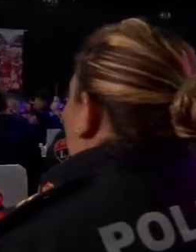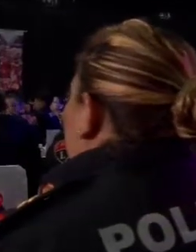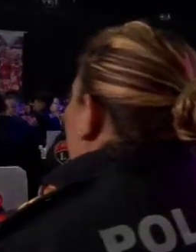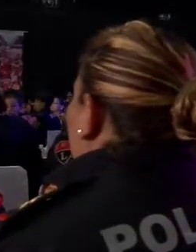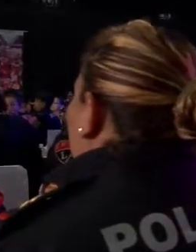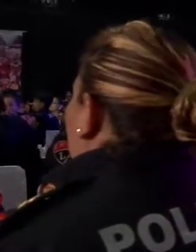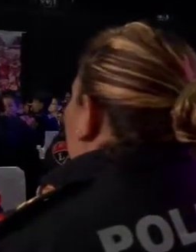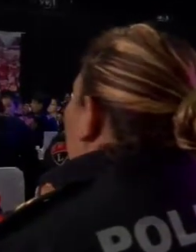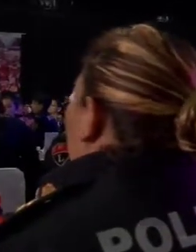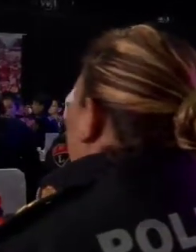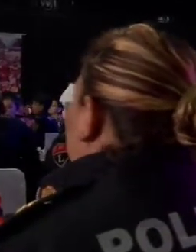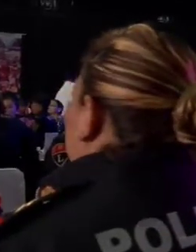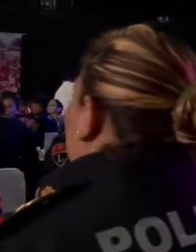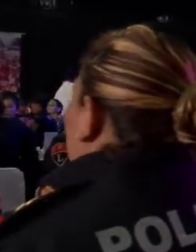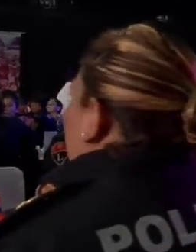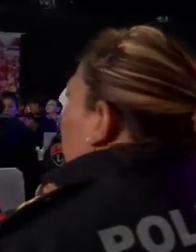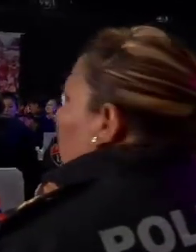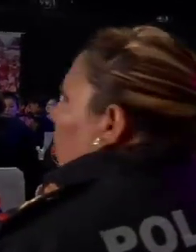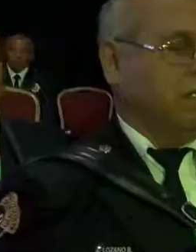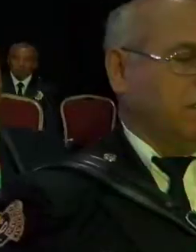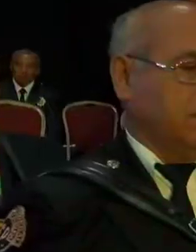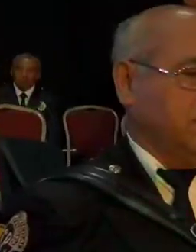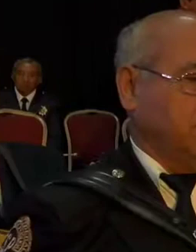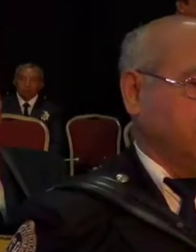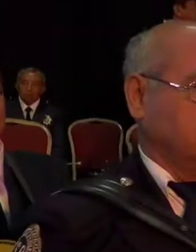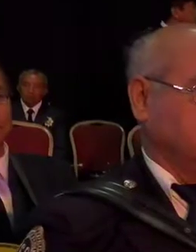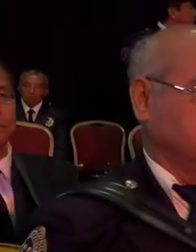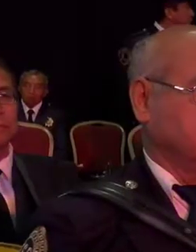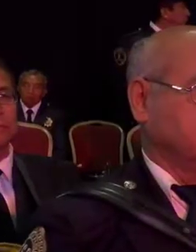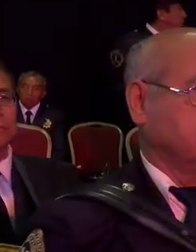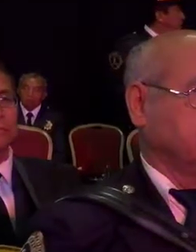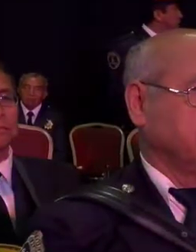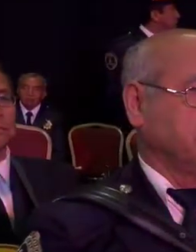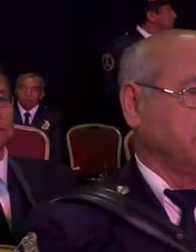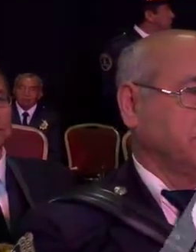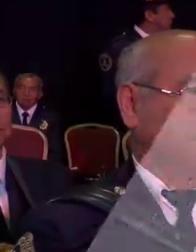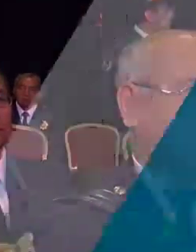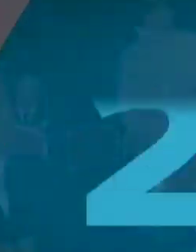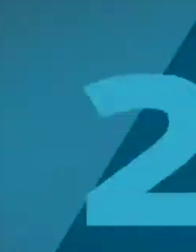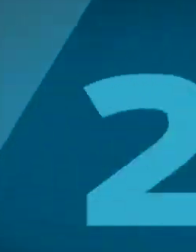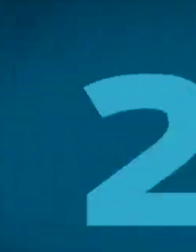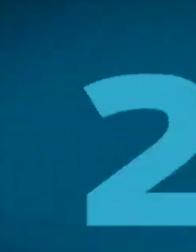que se dedican tanto a su familia como a la seguridad de la ciudadanía. Escuchemos.